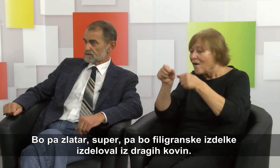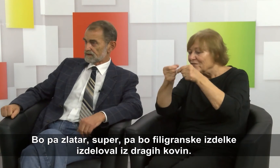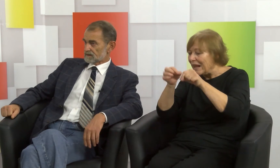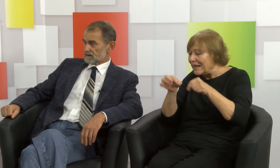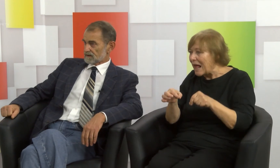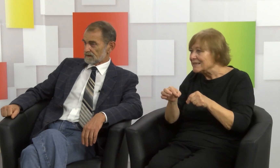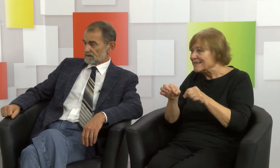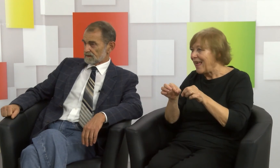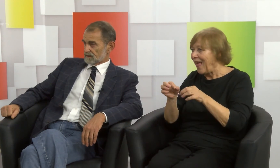kovin.